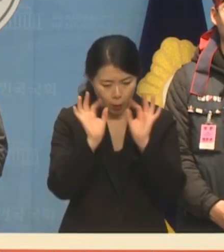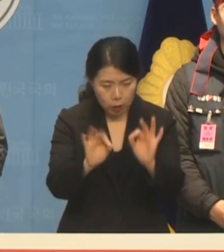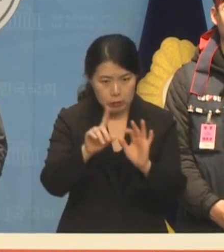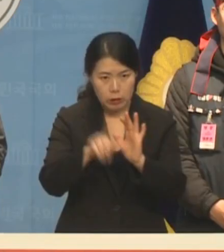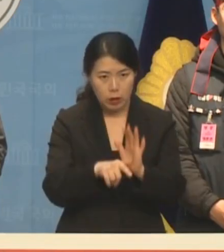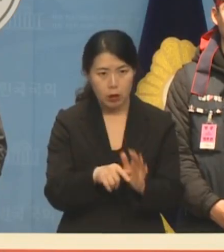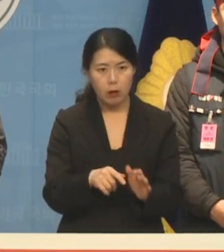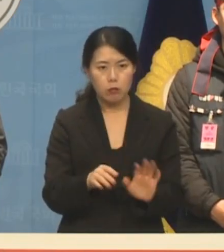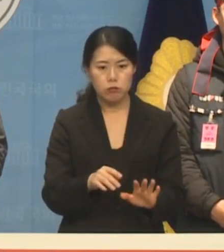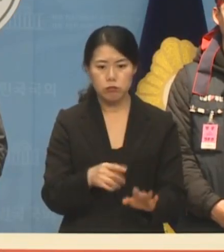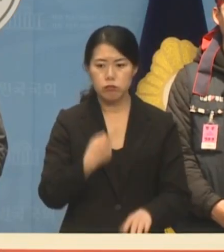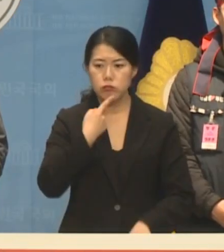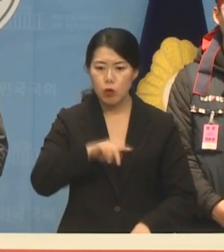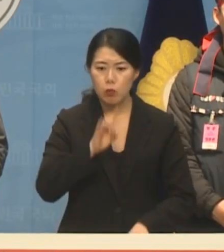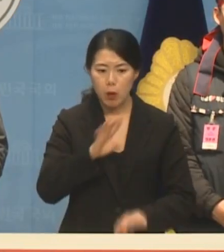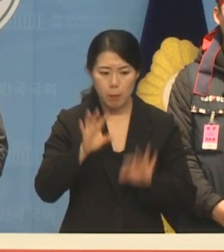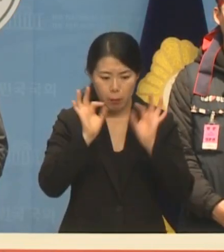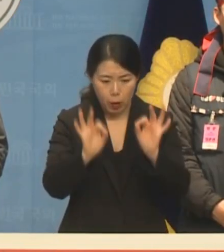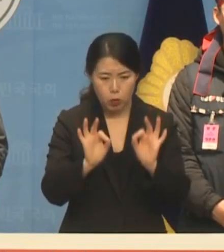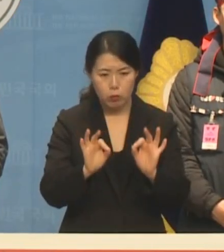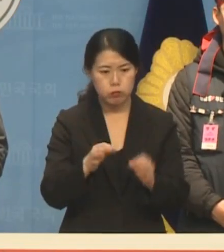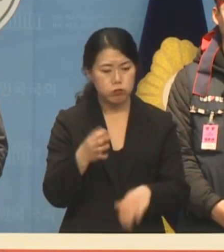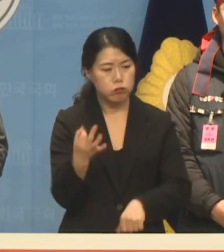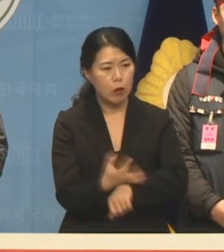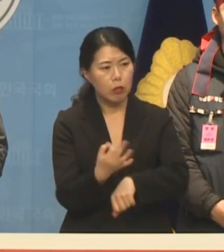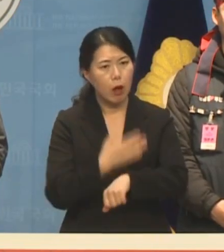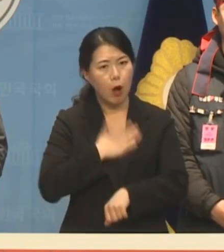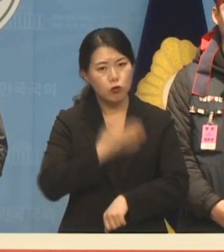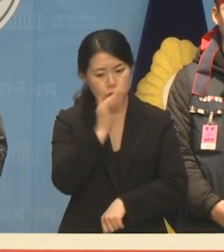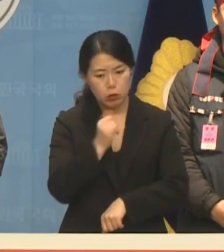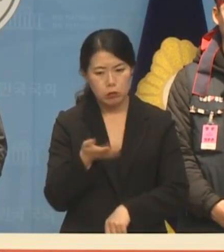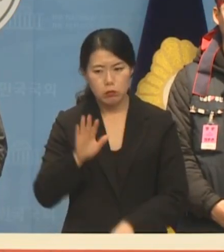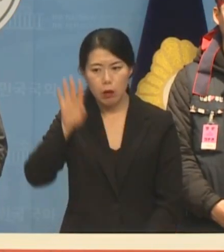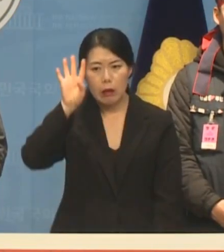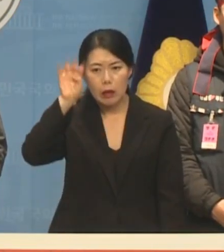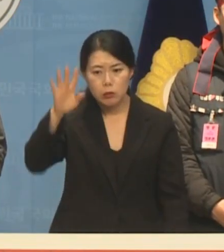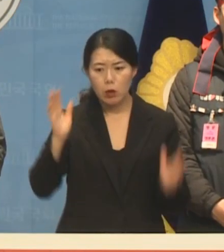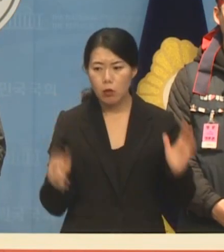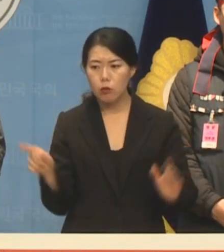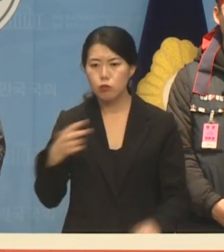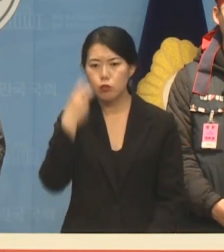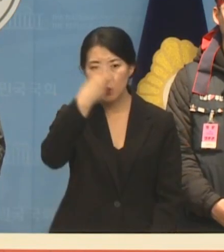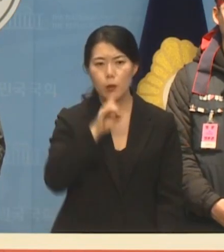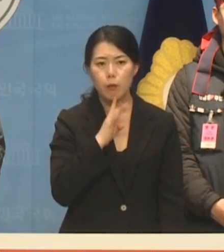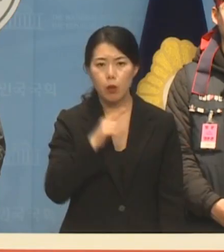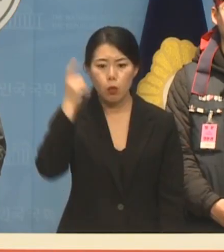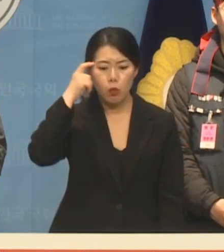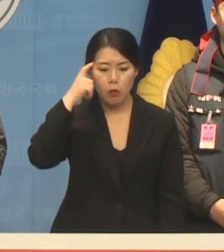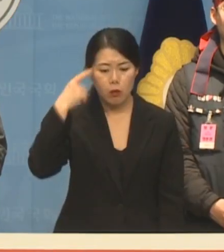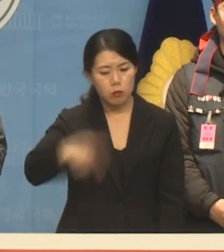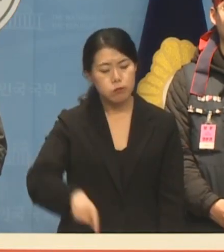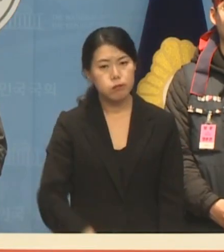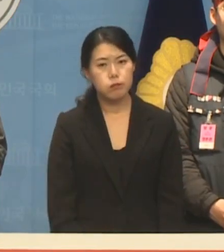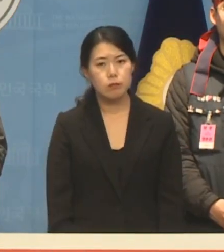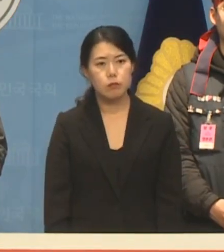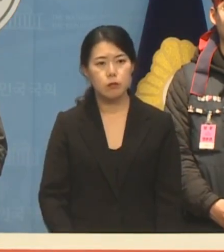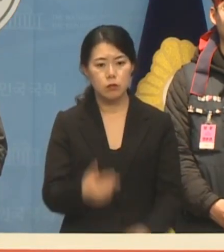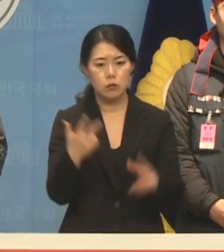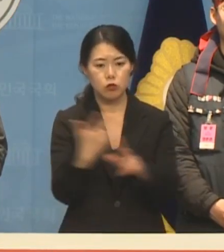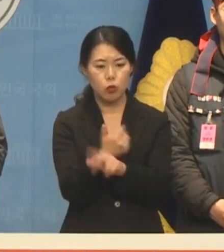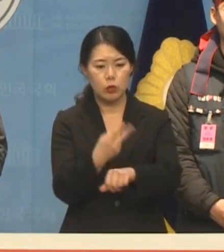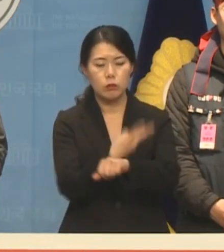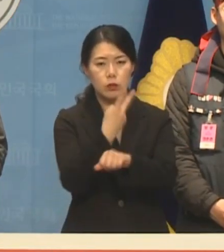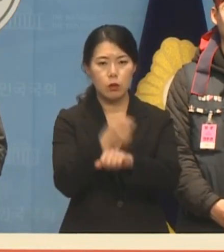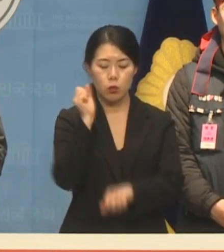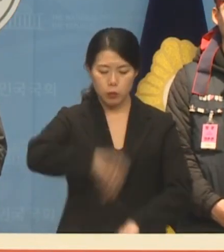안에 바로 알 수 있는 것을 44일이 다 되도록 조사만 하고 있는 것은 무엇 때문인가? 주 52시간